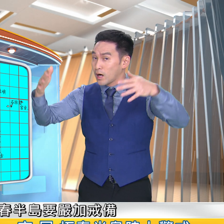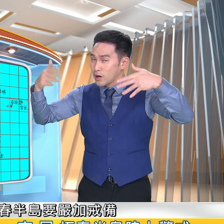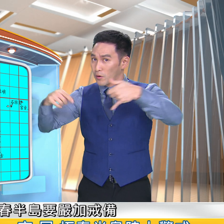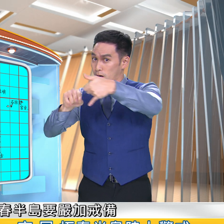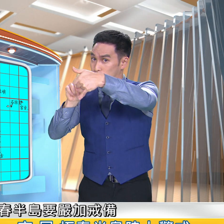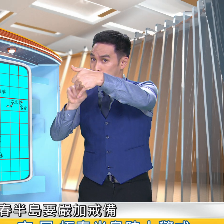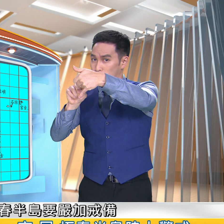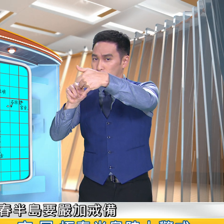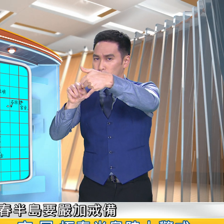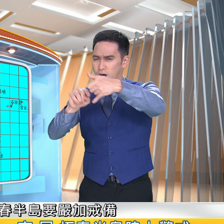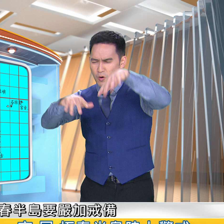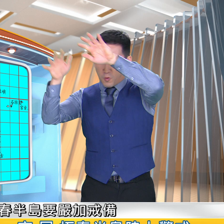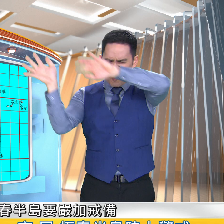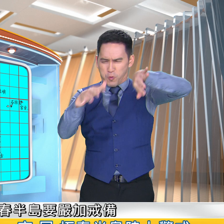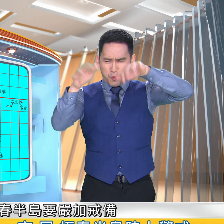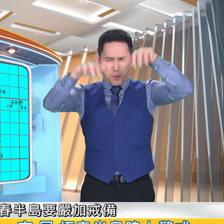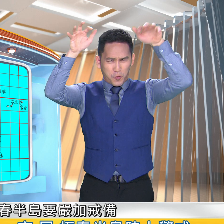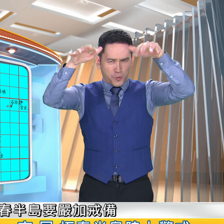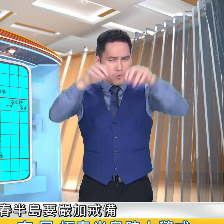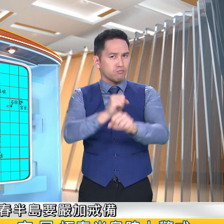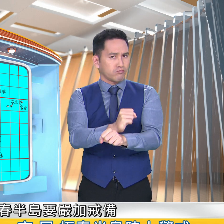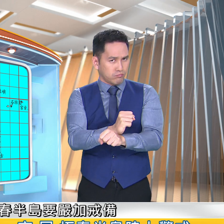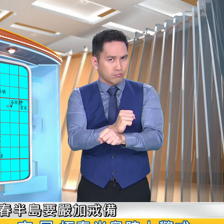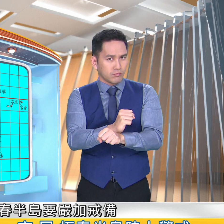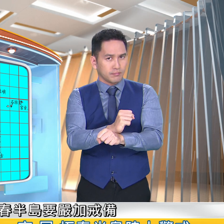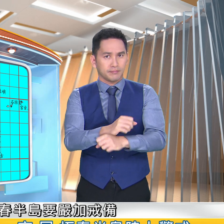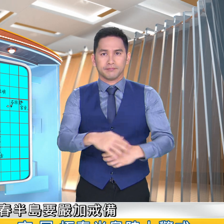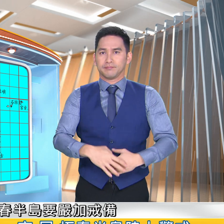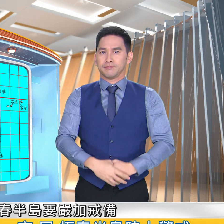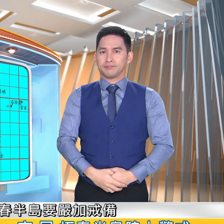东以及恒春半岛要严加戒备。